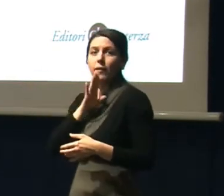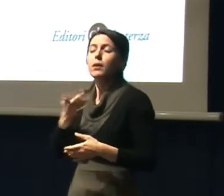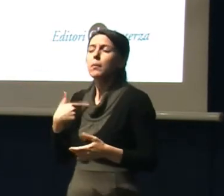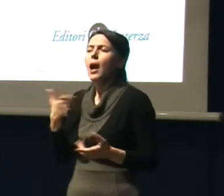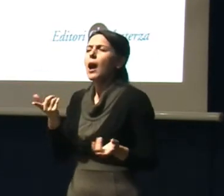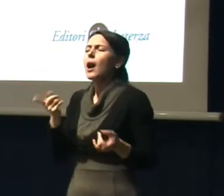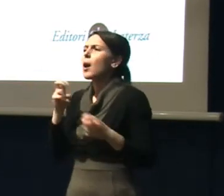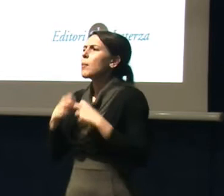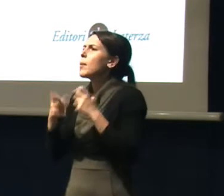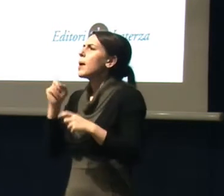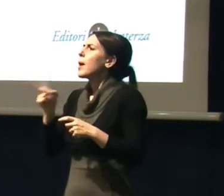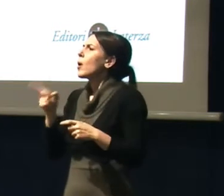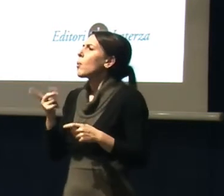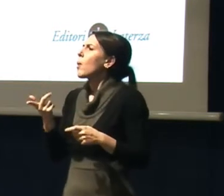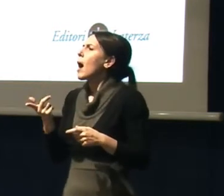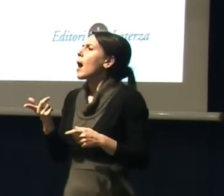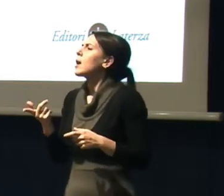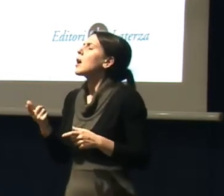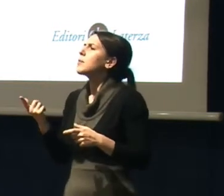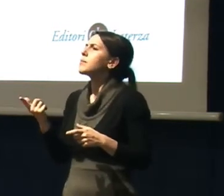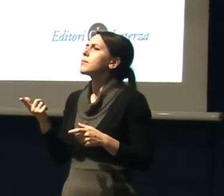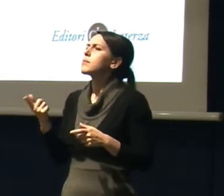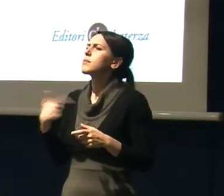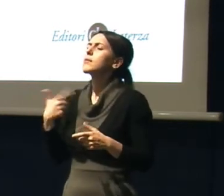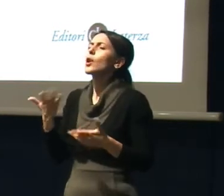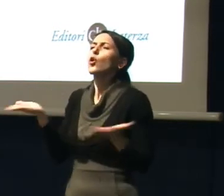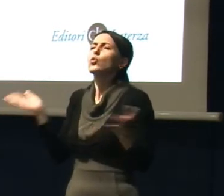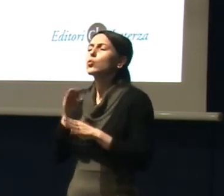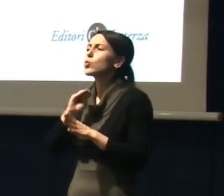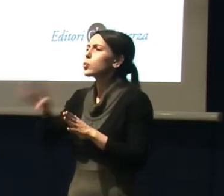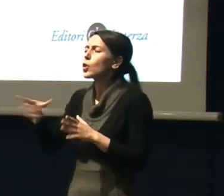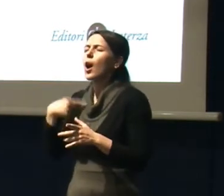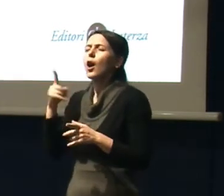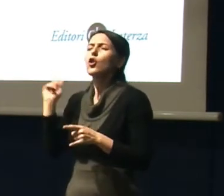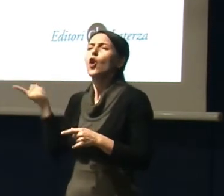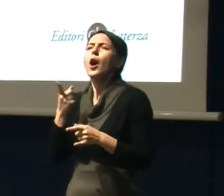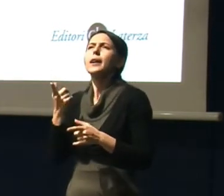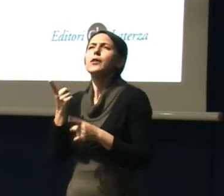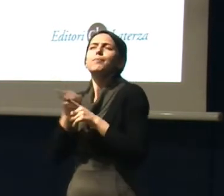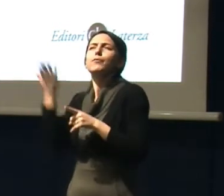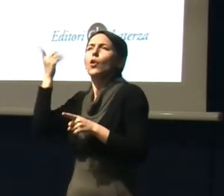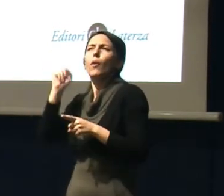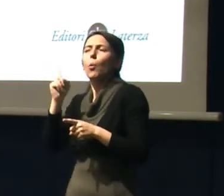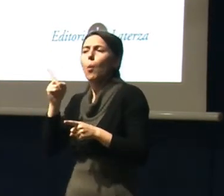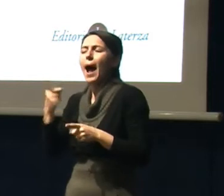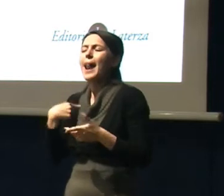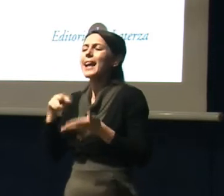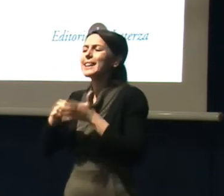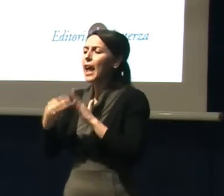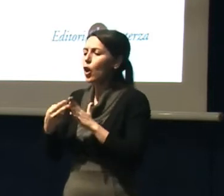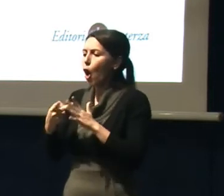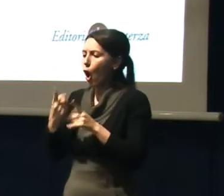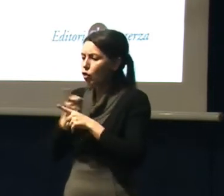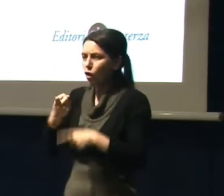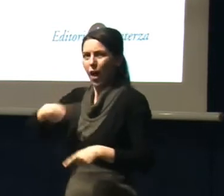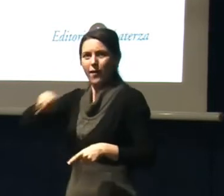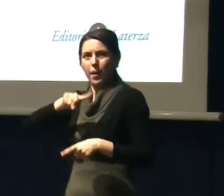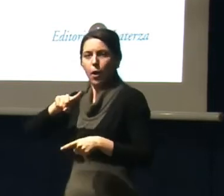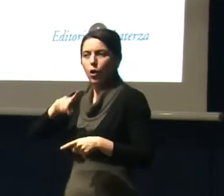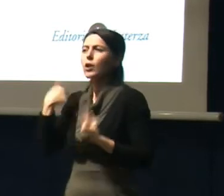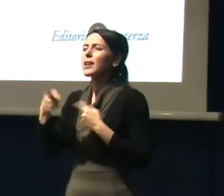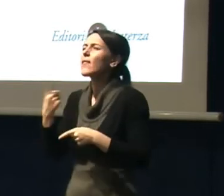mantenere la conversazione con i nostri lettori sulle nostre piattaforme se fossimo stati abbastanza tecnologici noi per fare piattaforme alternative